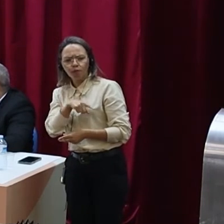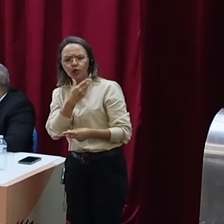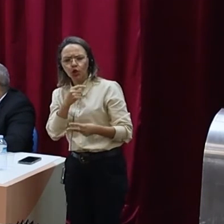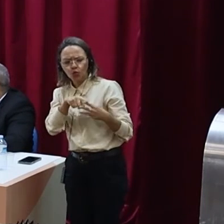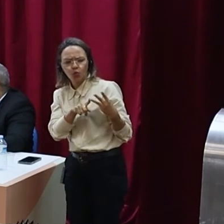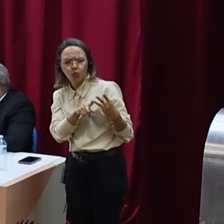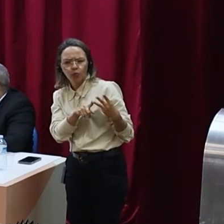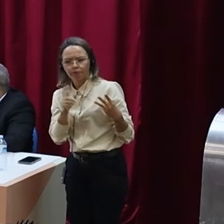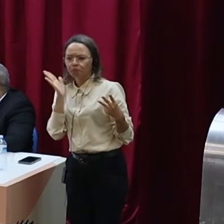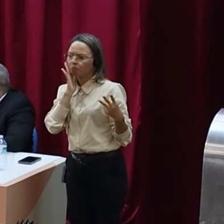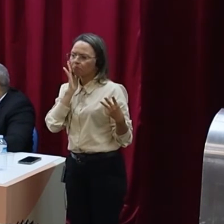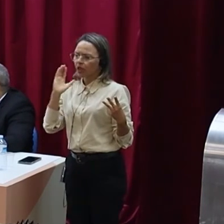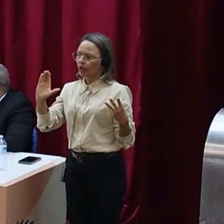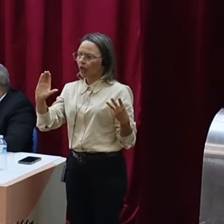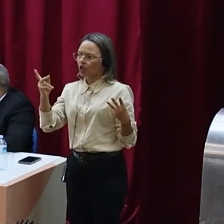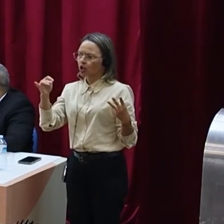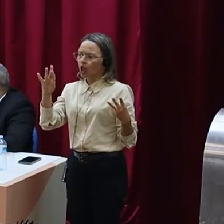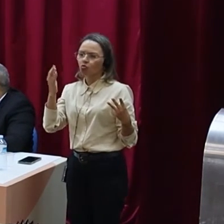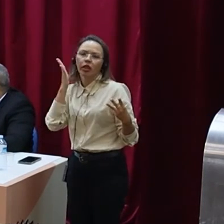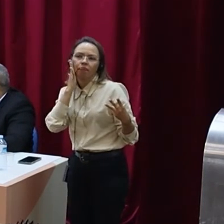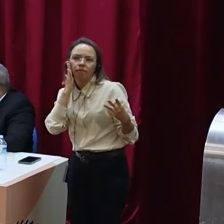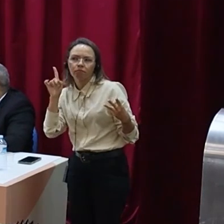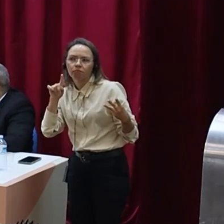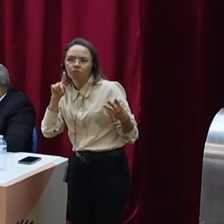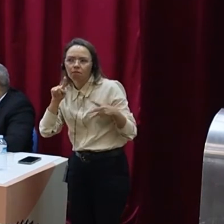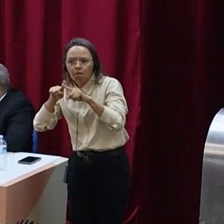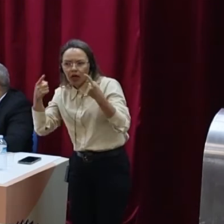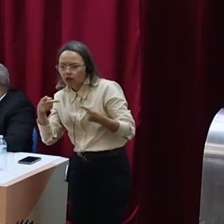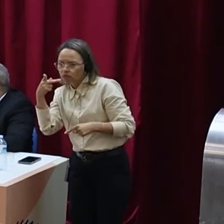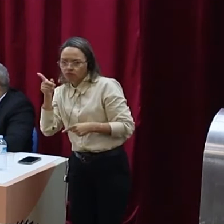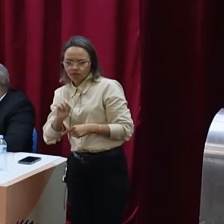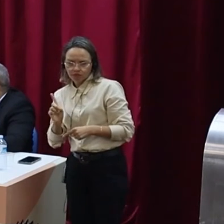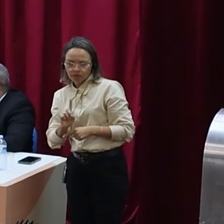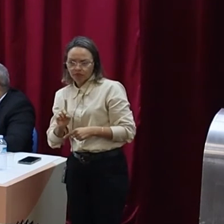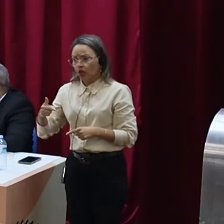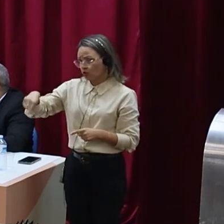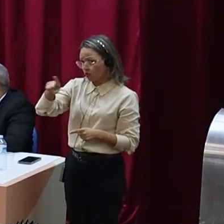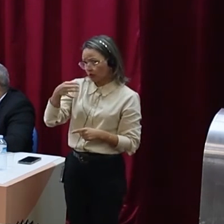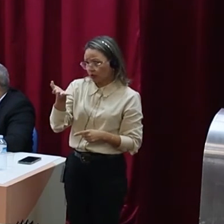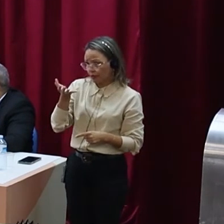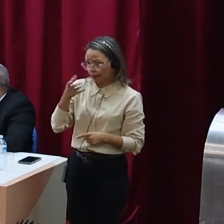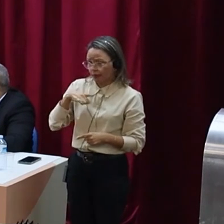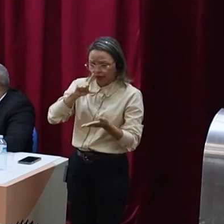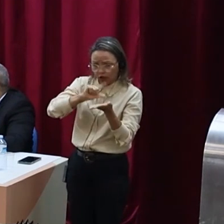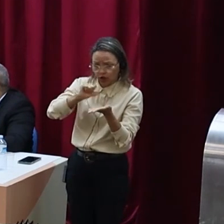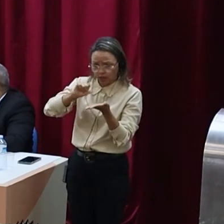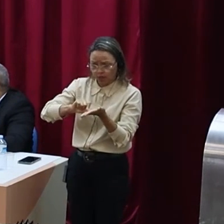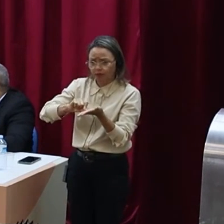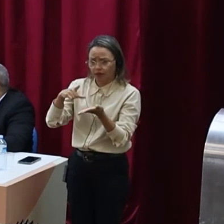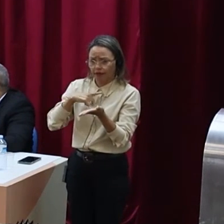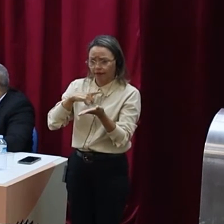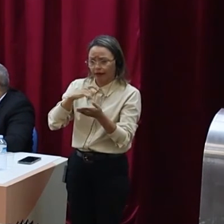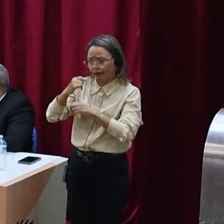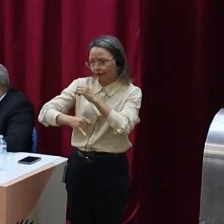hablan. Un artículo que escribí, si les interesa también profundizar ese tema, está también en internet, se